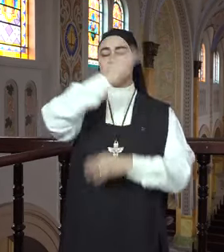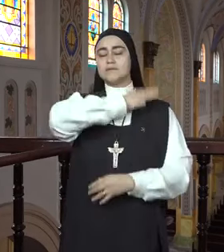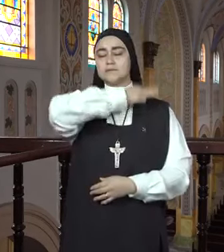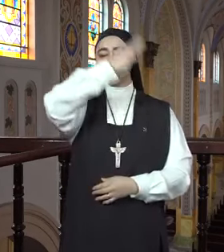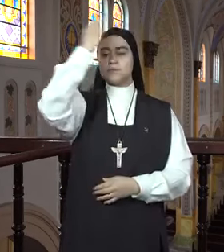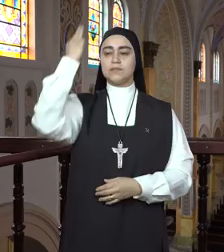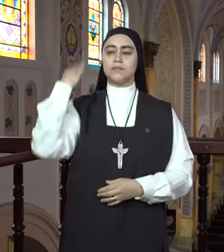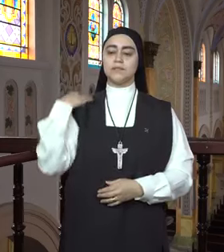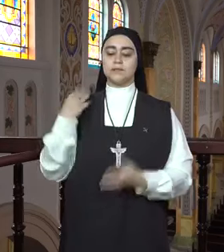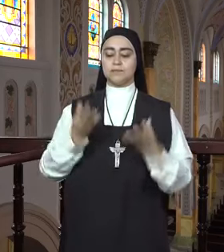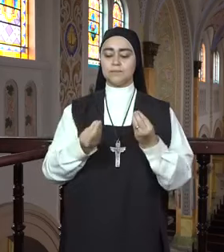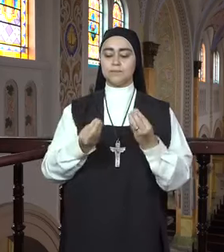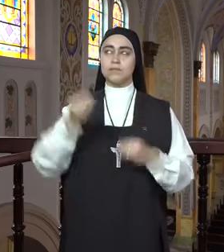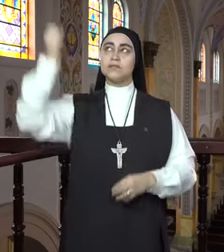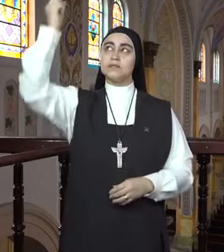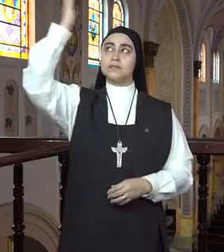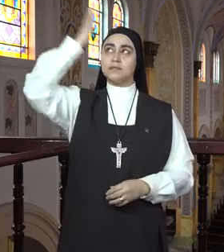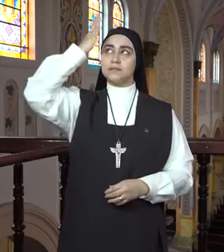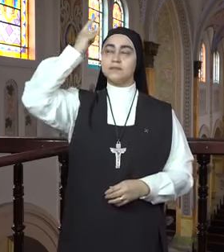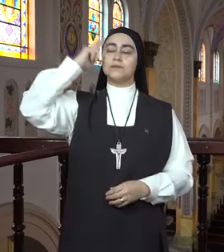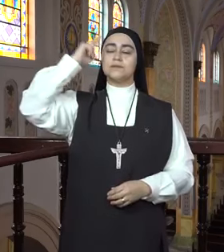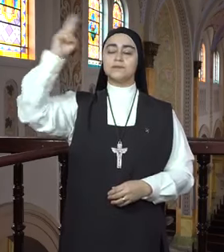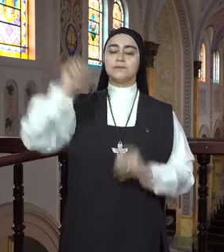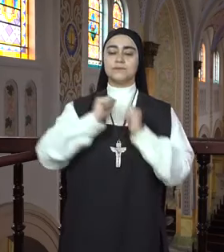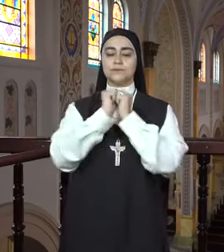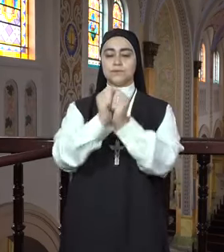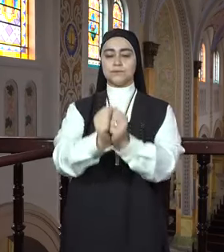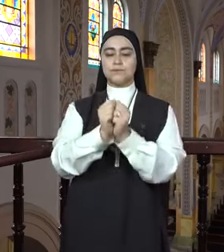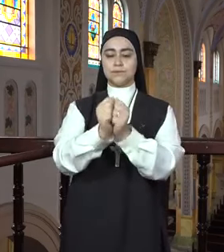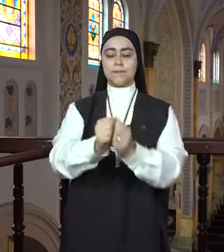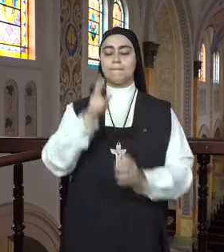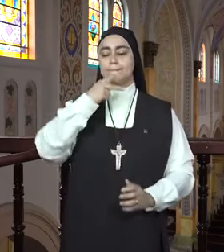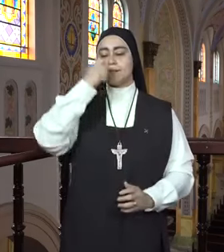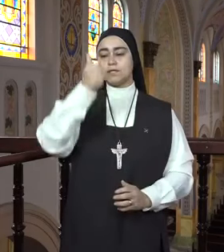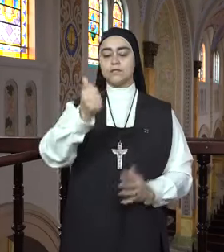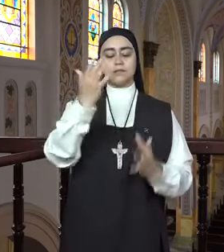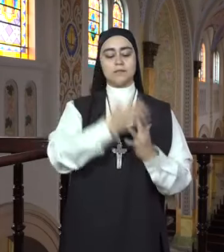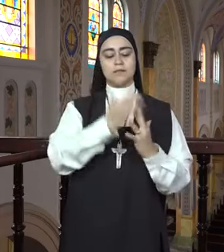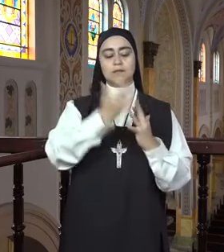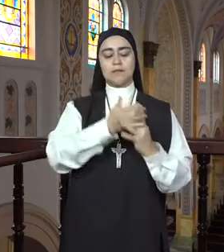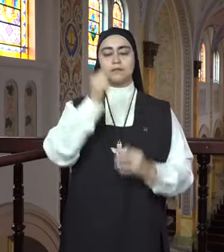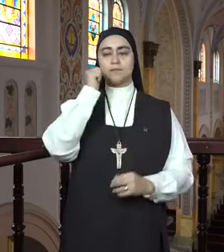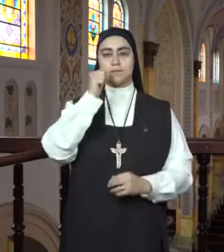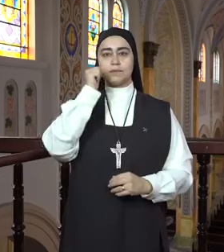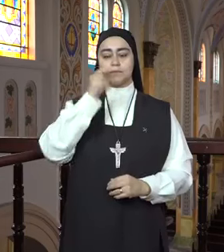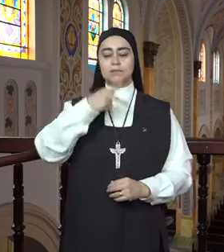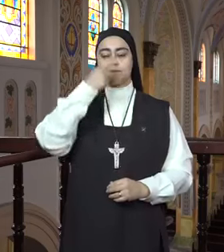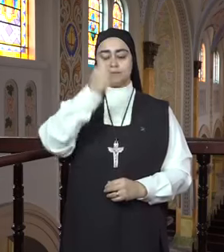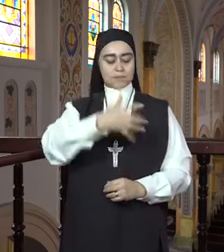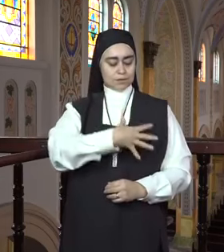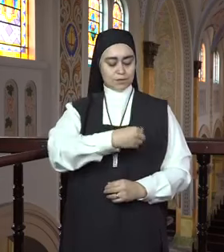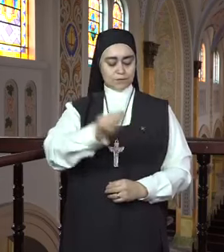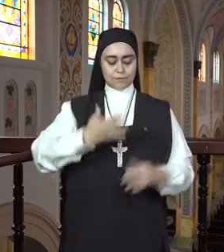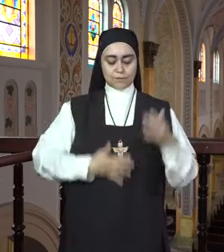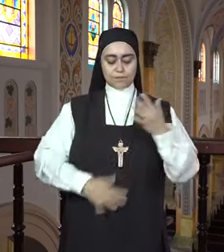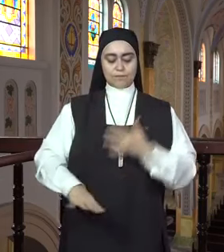Ave Maria, cheia de graça, o Senhor é convosco. Bendita sois vós entre as mulheres, e bendito é o fruto